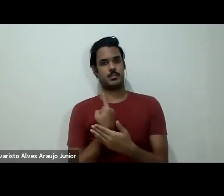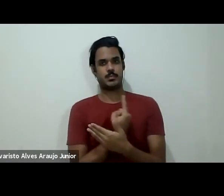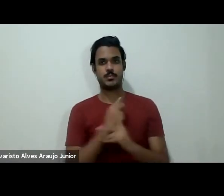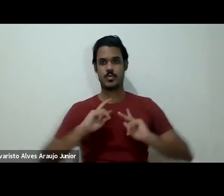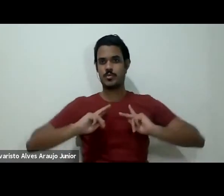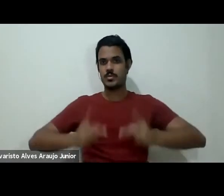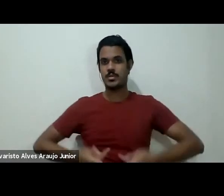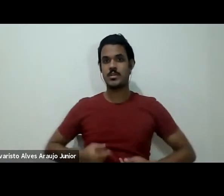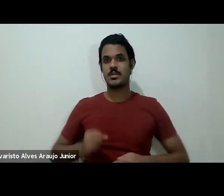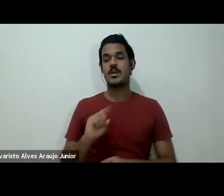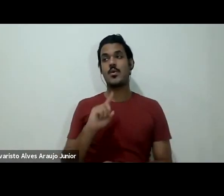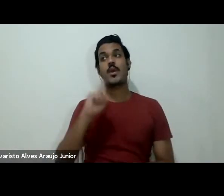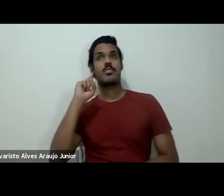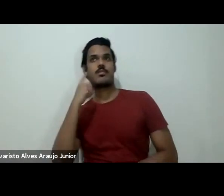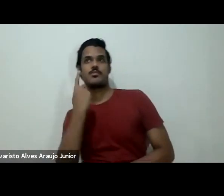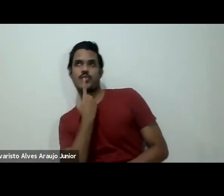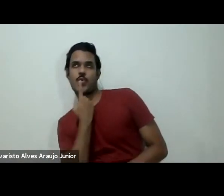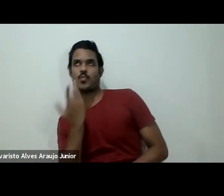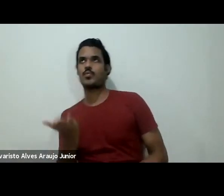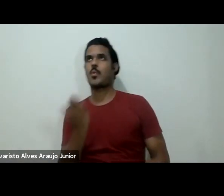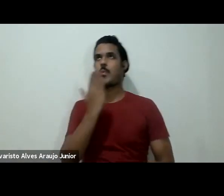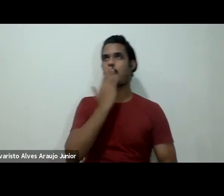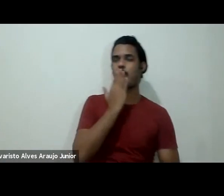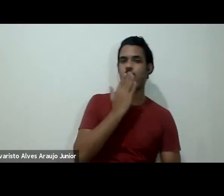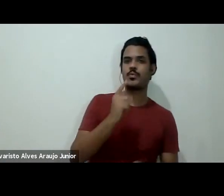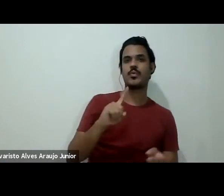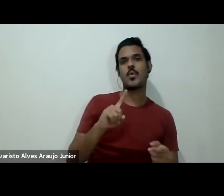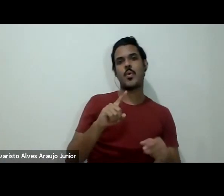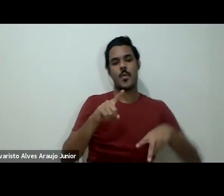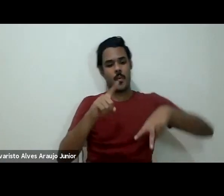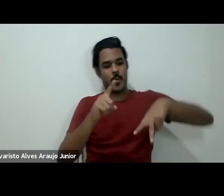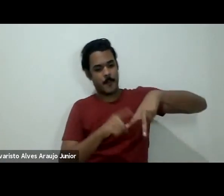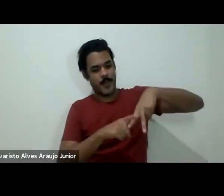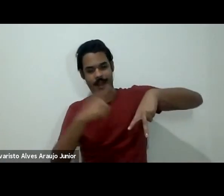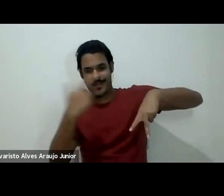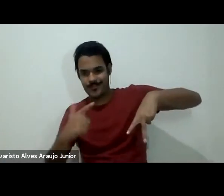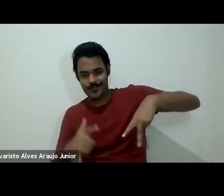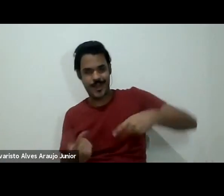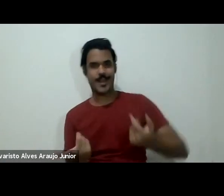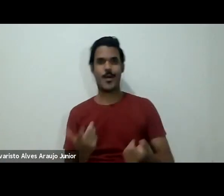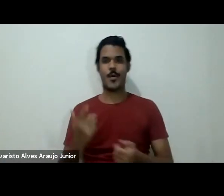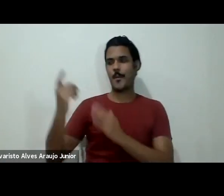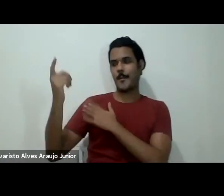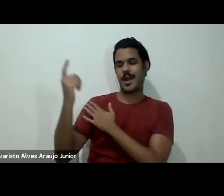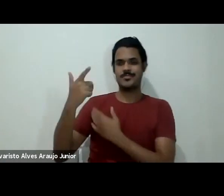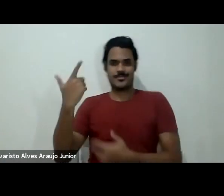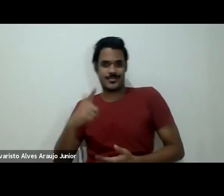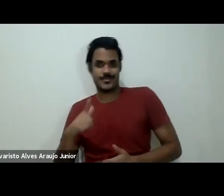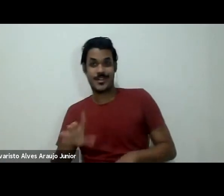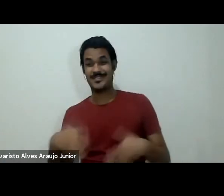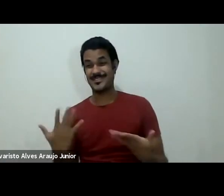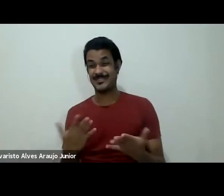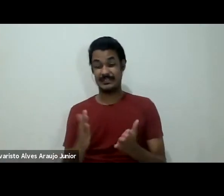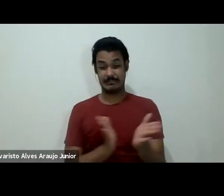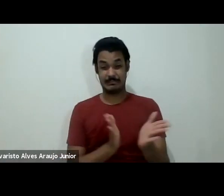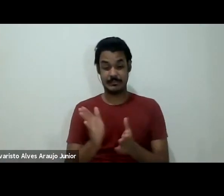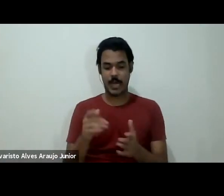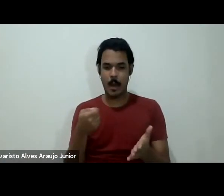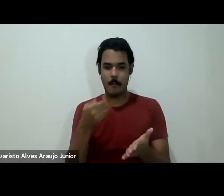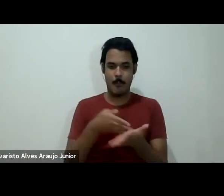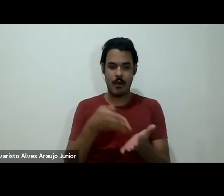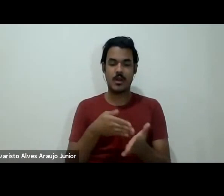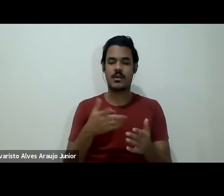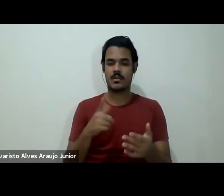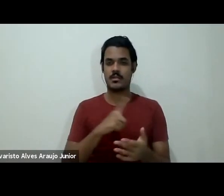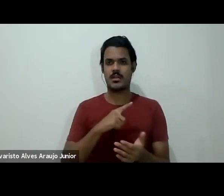uma perna, dele não ter uma perna, dele ter um braço, dele não ter, de ter todas as limitações. Então, essas